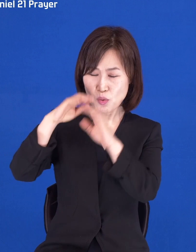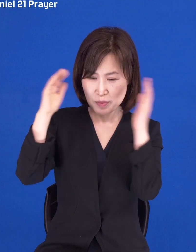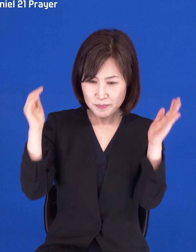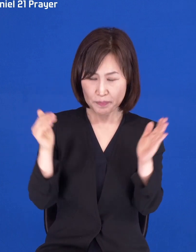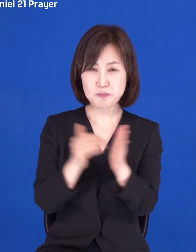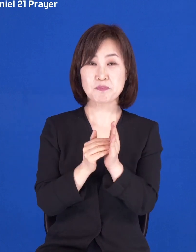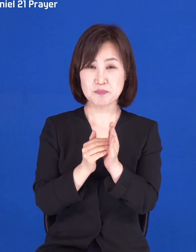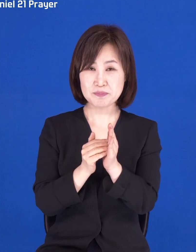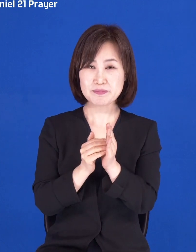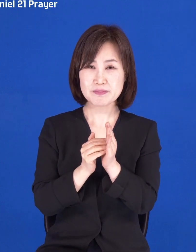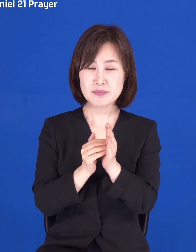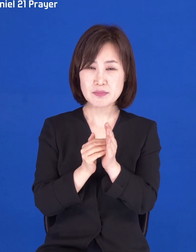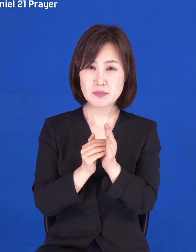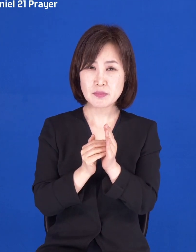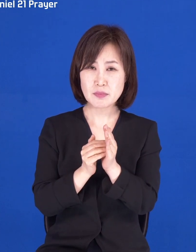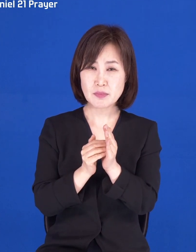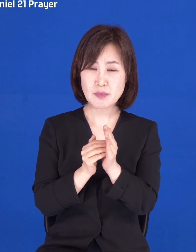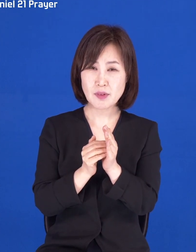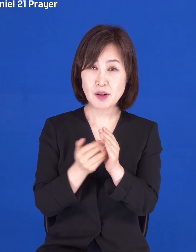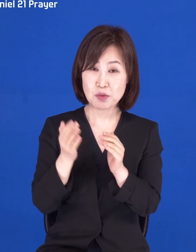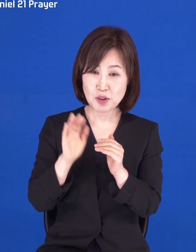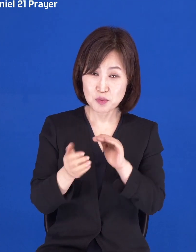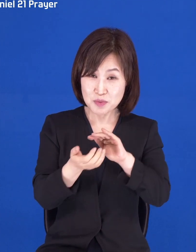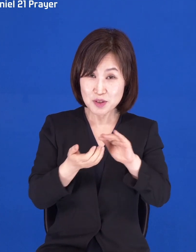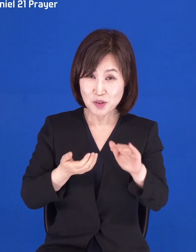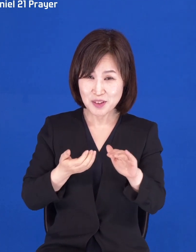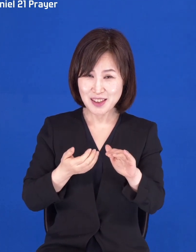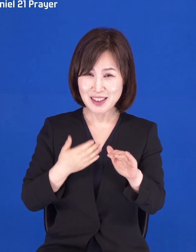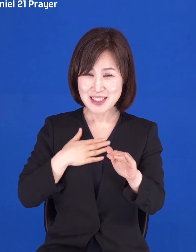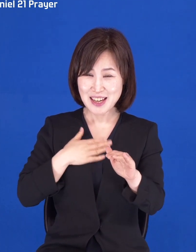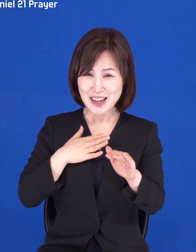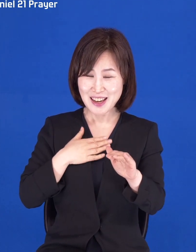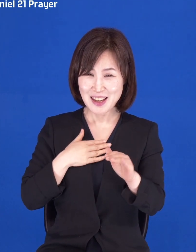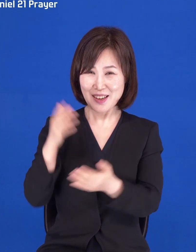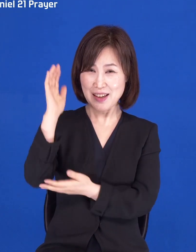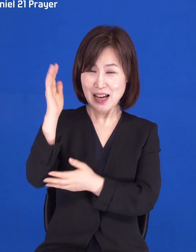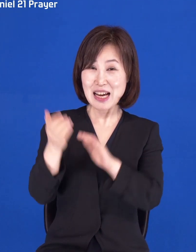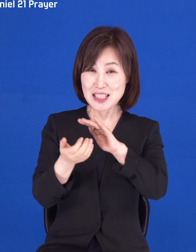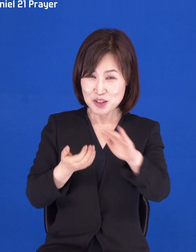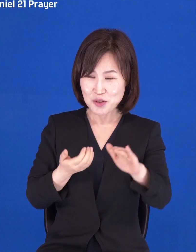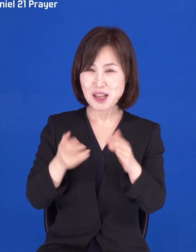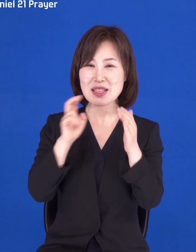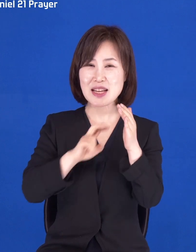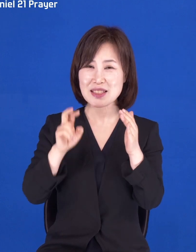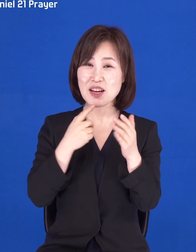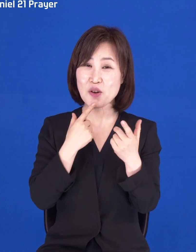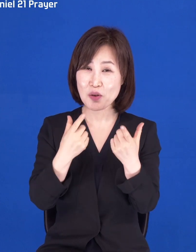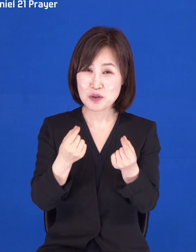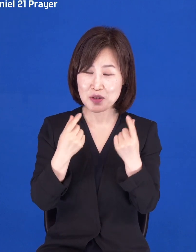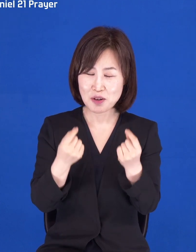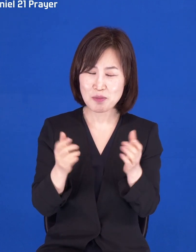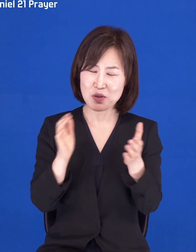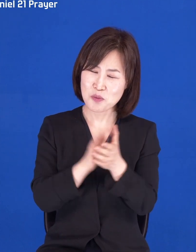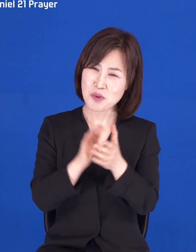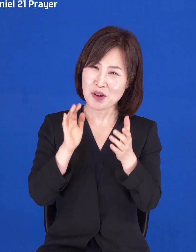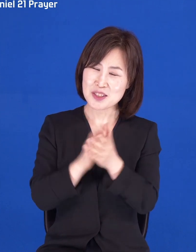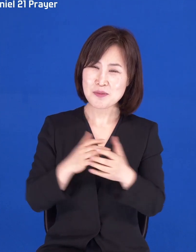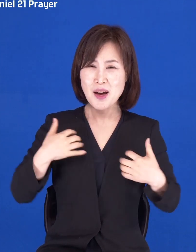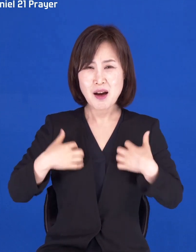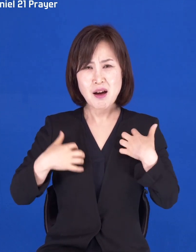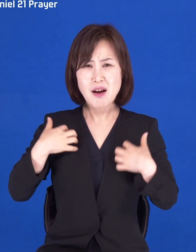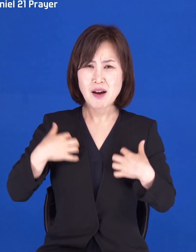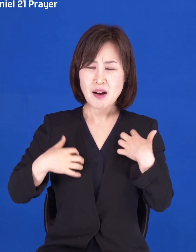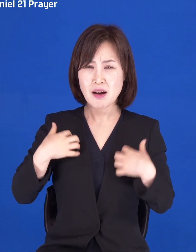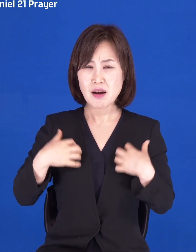마쳤습니다. 그런데 방금 제가 여기 올라오기 전에 찬양했던 것처럼 손뼉 치면서 찬양을